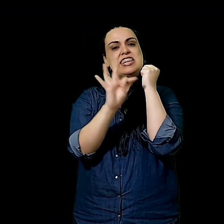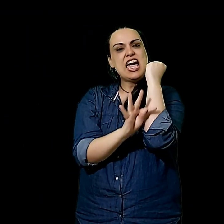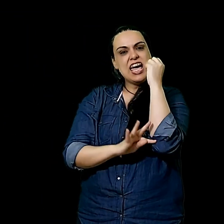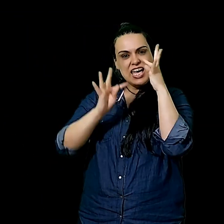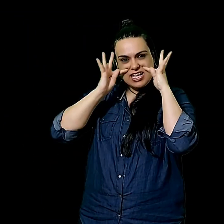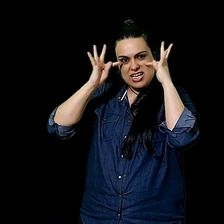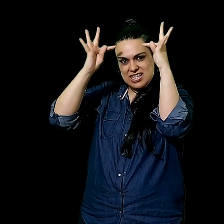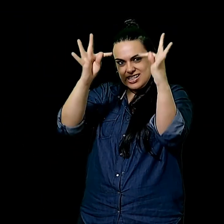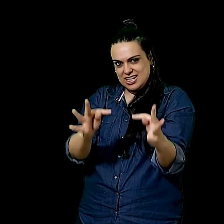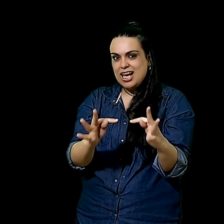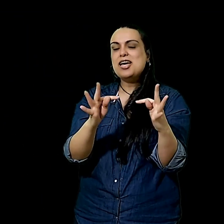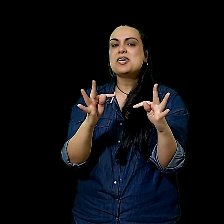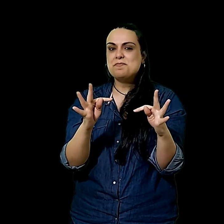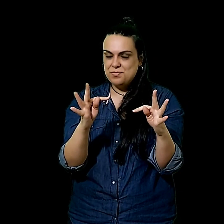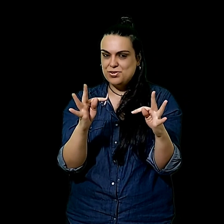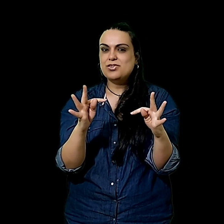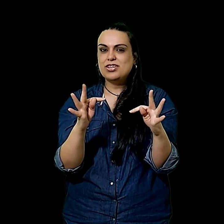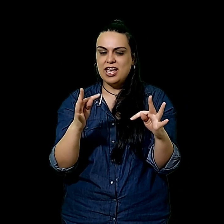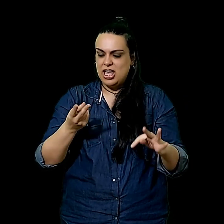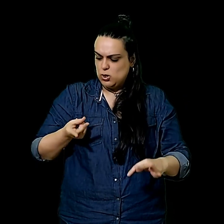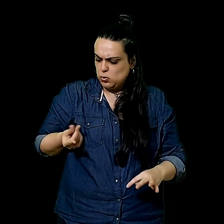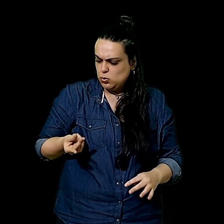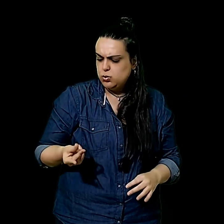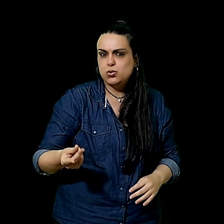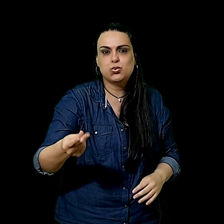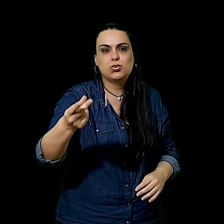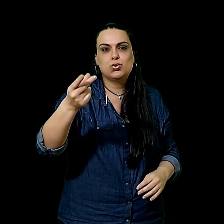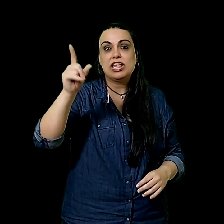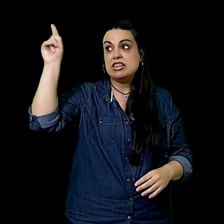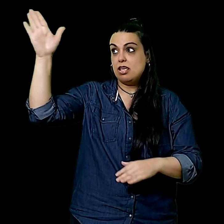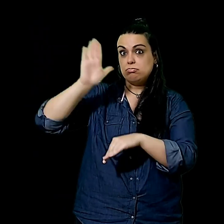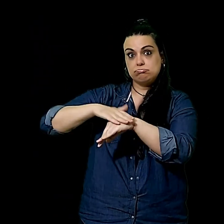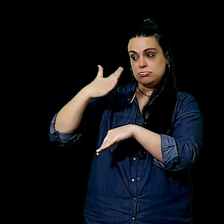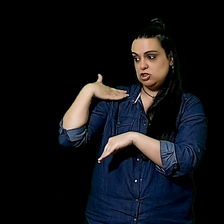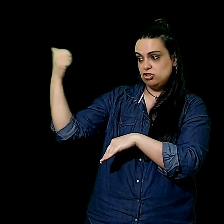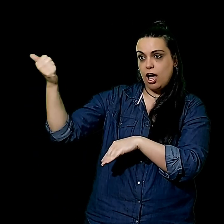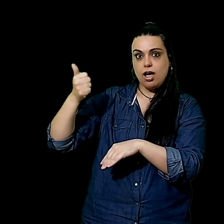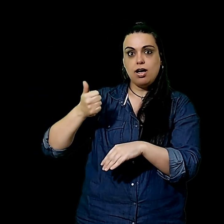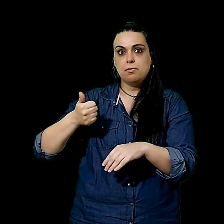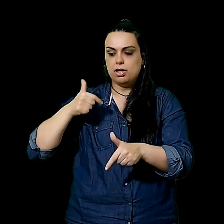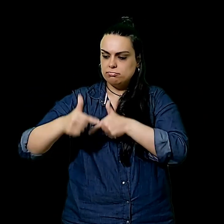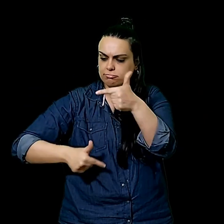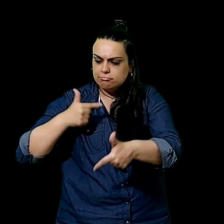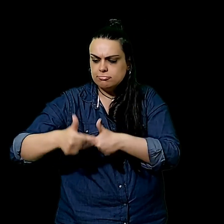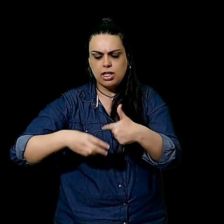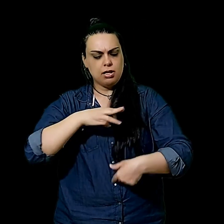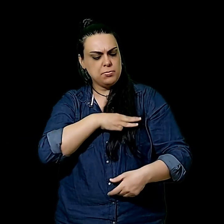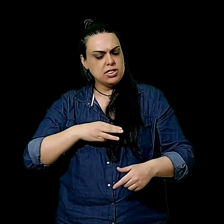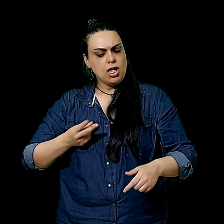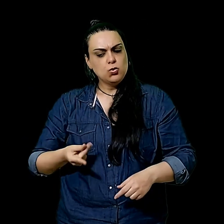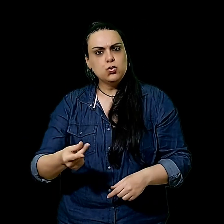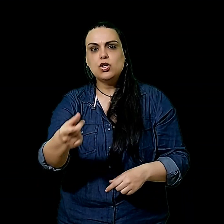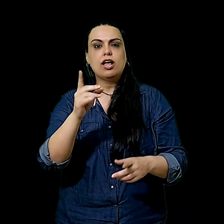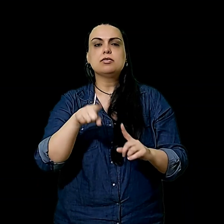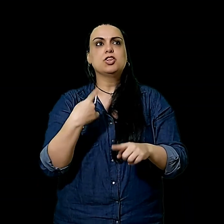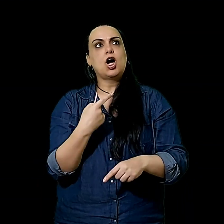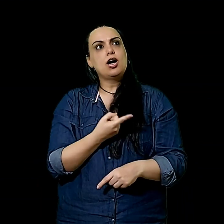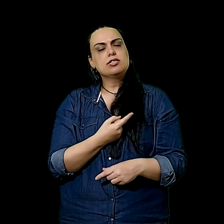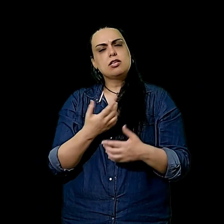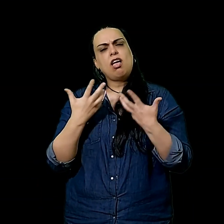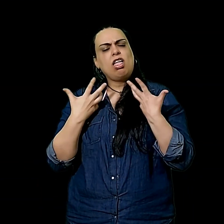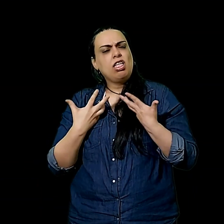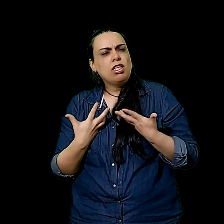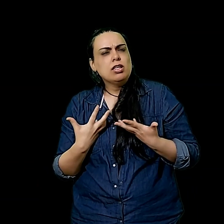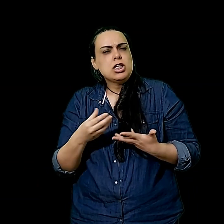testemunhos de que a durabilidade da chamada não se encerra quando a nossa vida se encerra ou quando as nossas